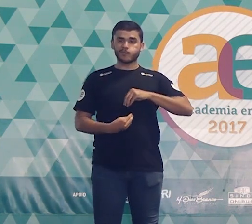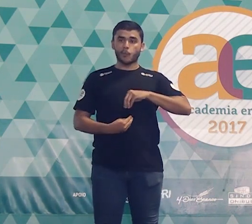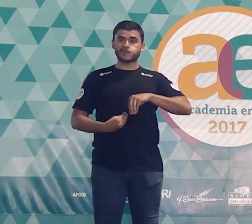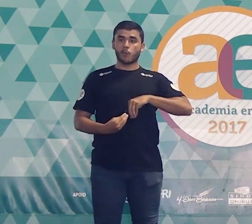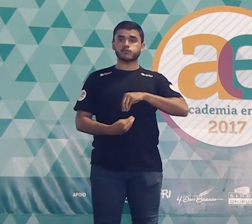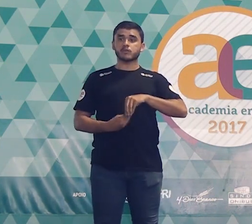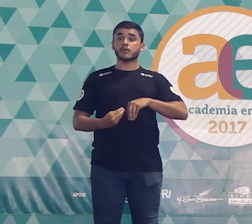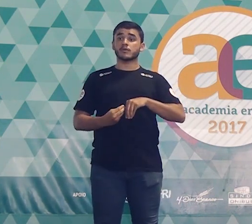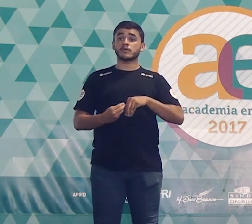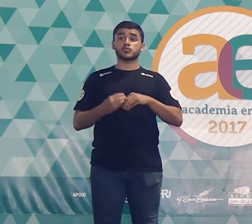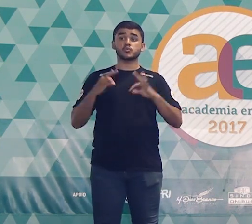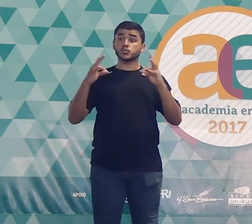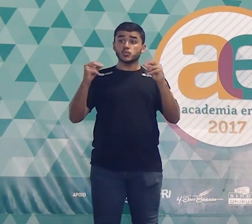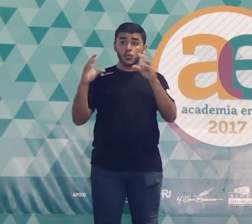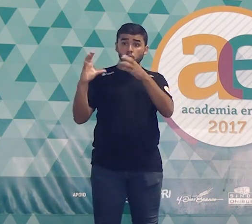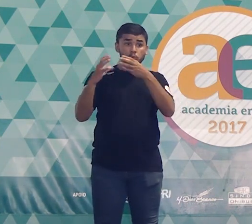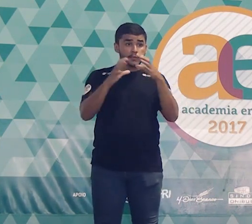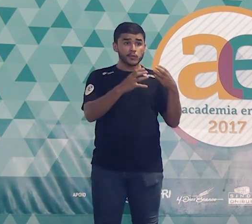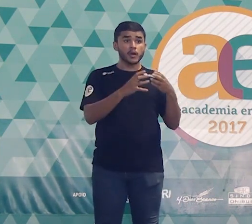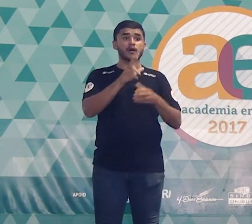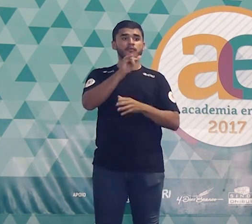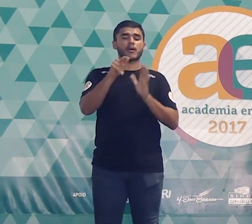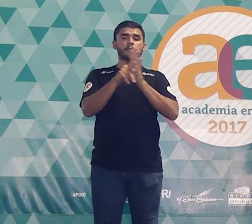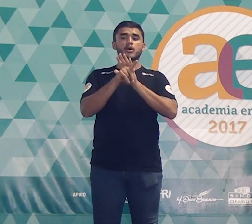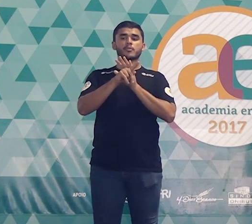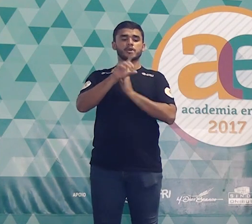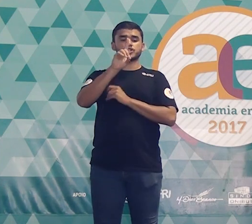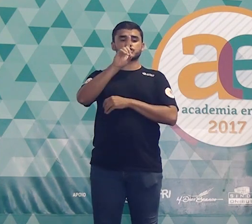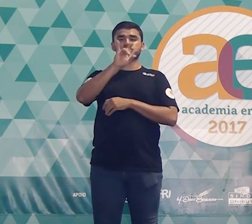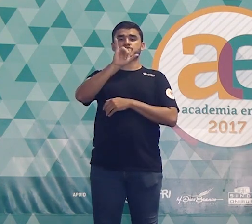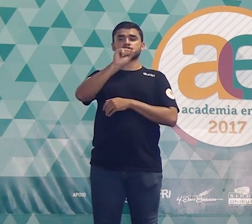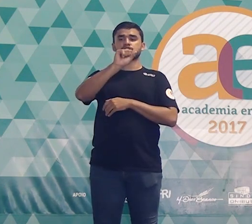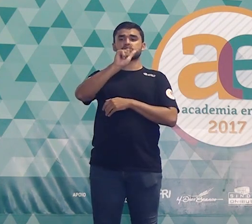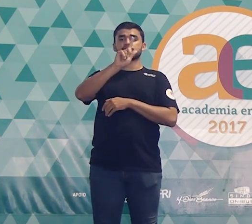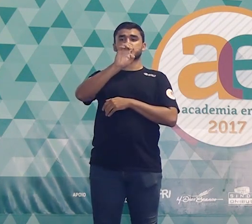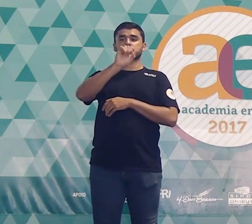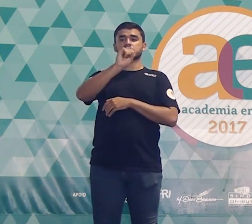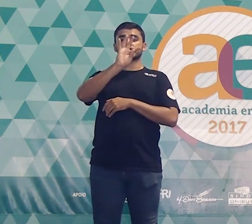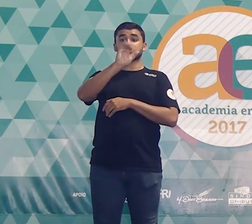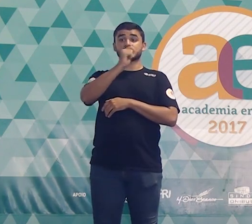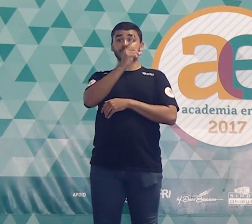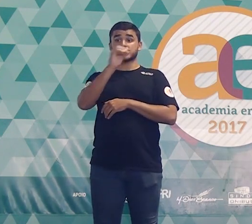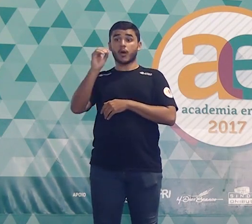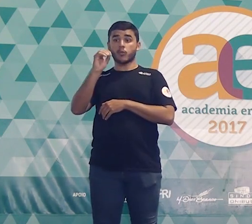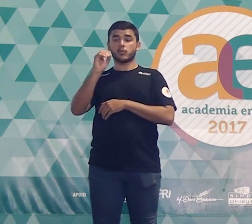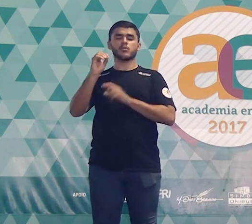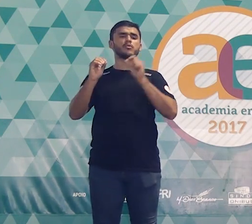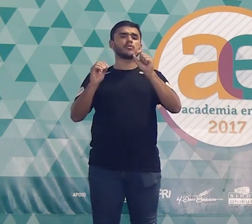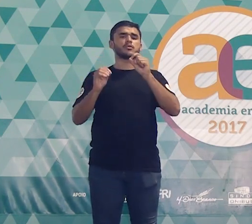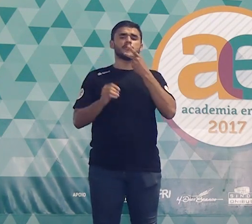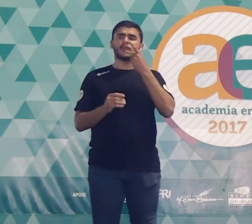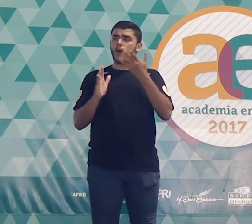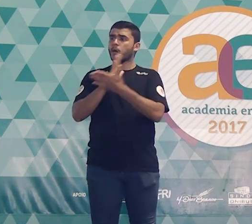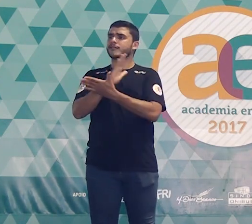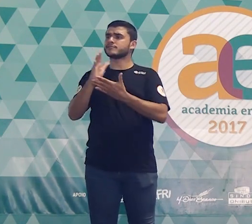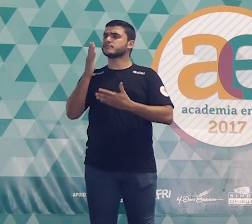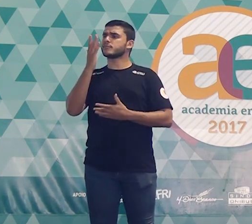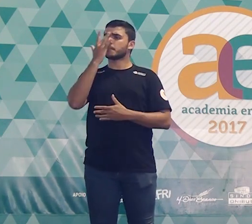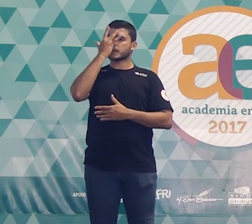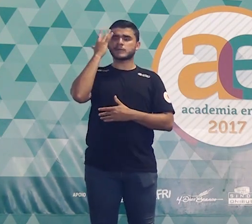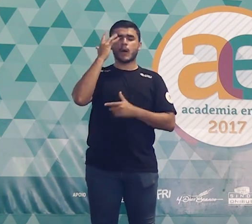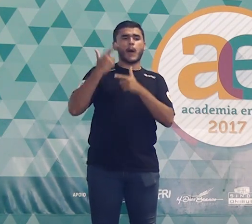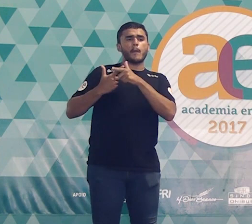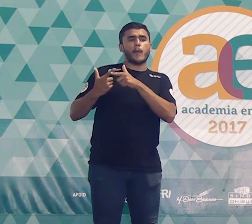com digestão celular tem a ver com lisossomo. Rodrigo, existem problemas, pessoas que podem ter problemas com isso? Sim. Quando